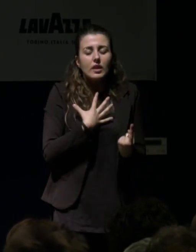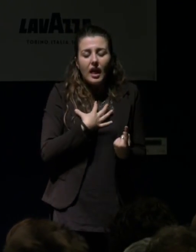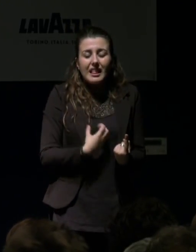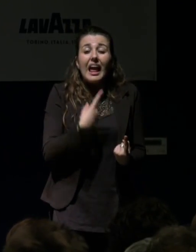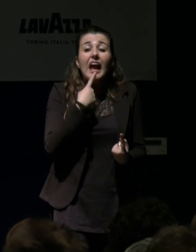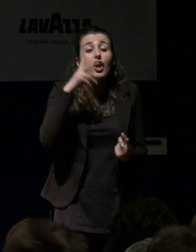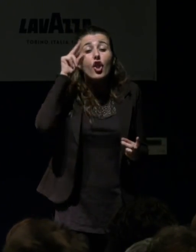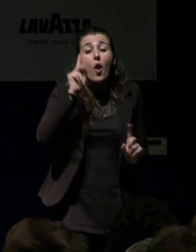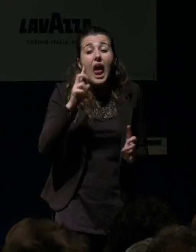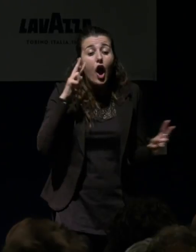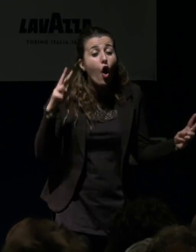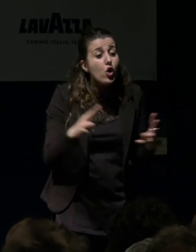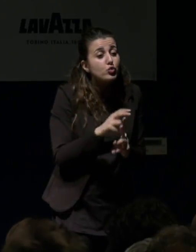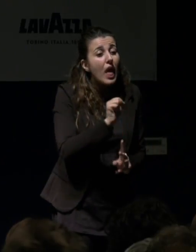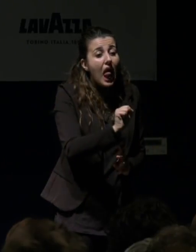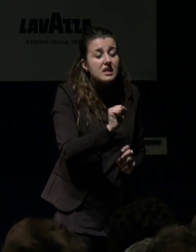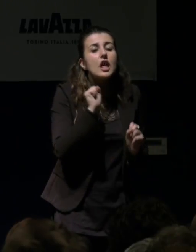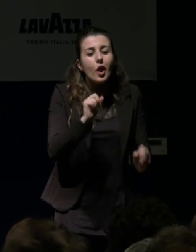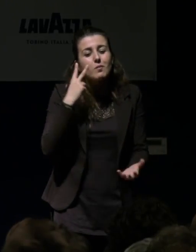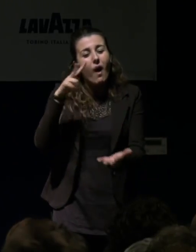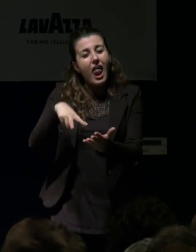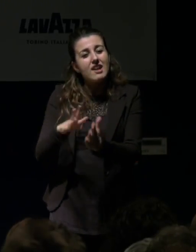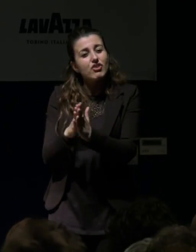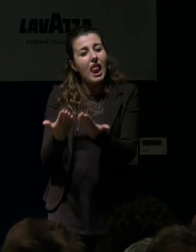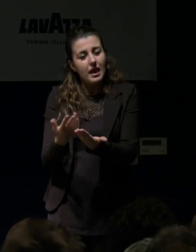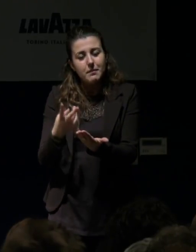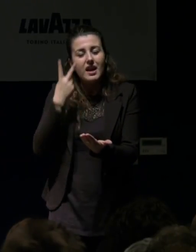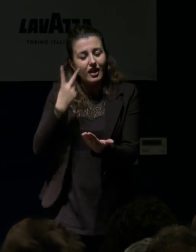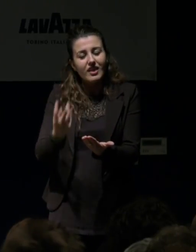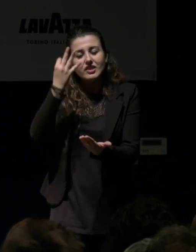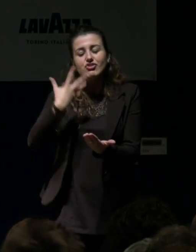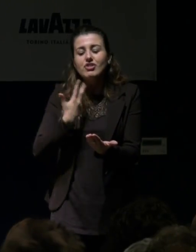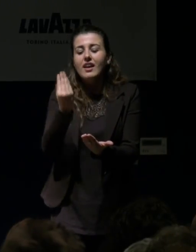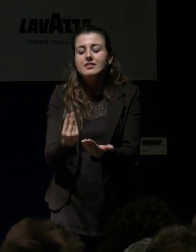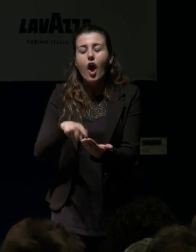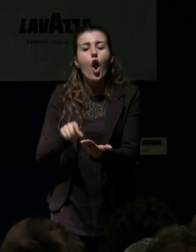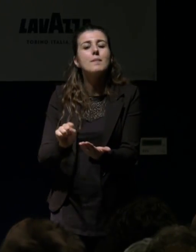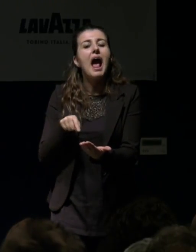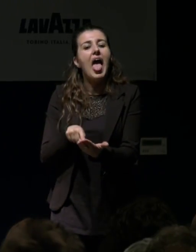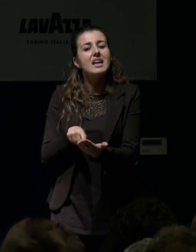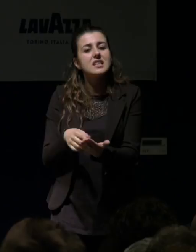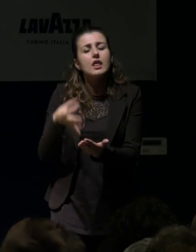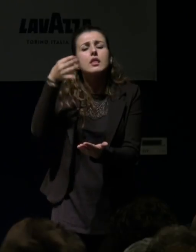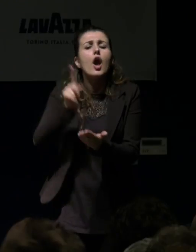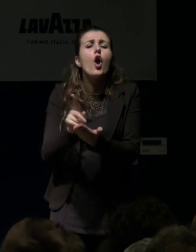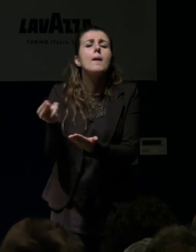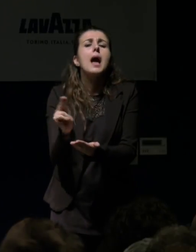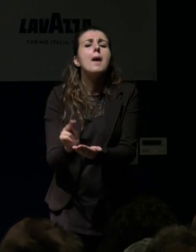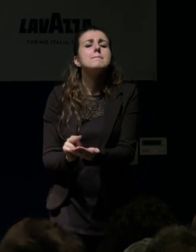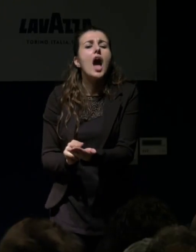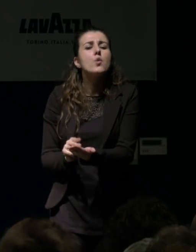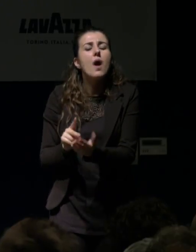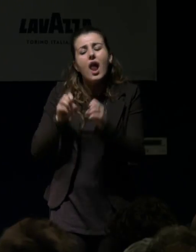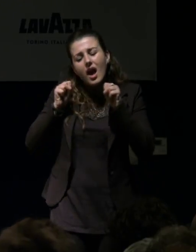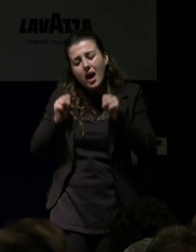conosciuto nei suoi scritti può trovare questo una sorta di manuale a non a non arrendersi alla